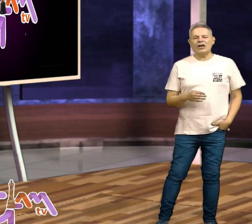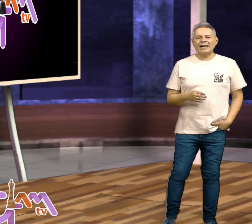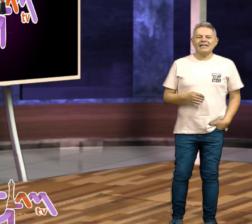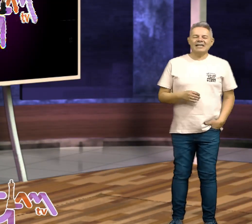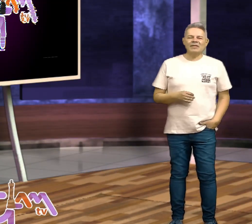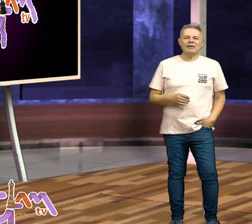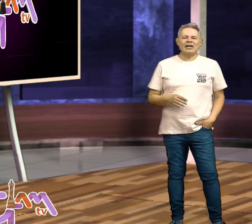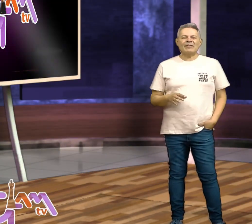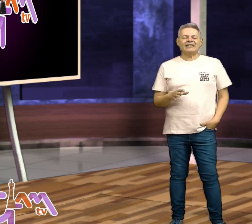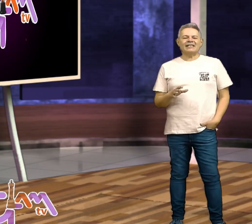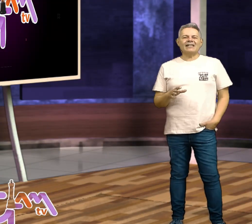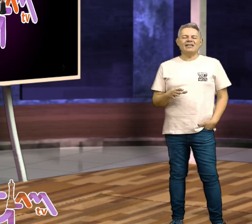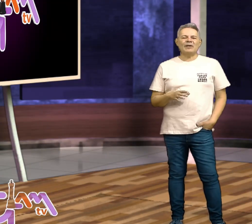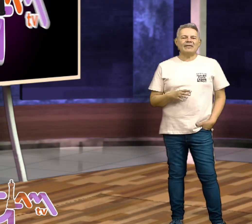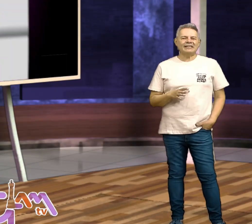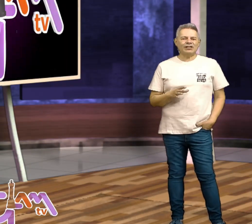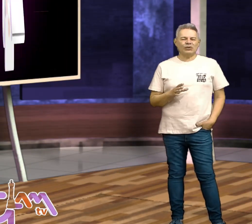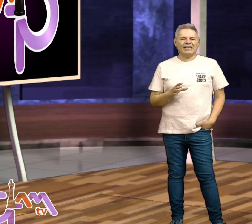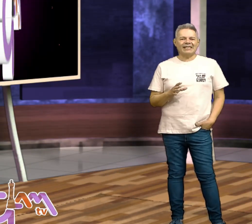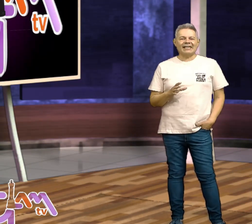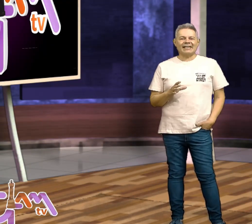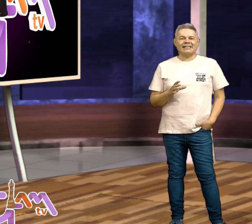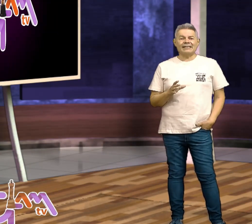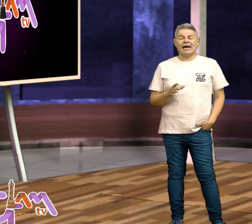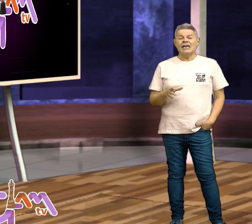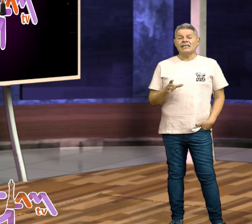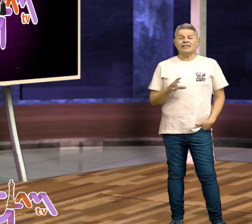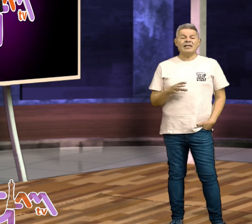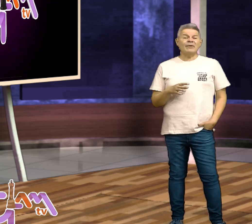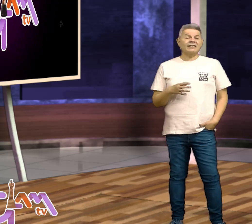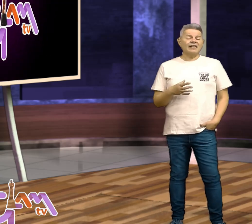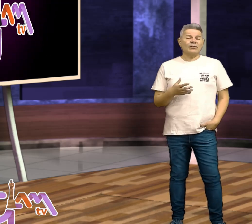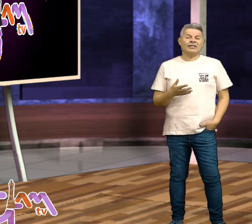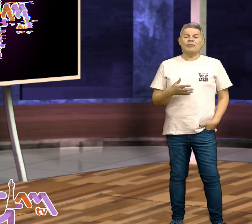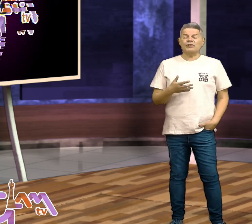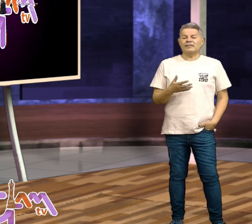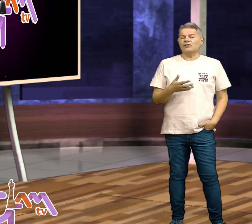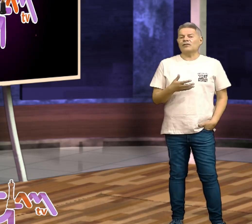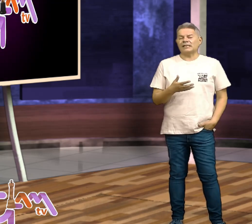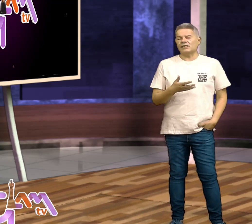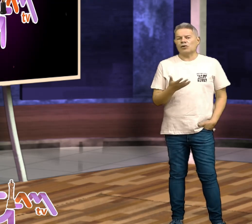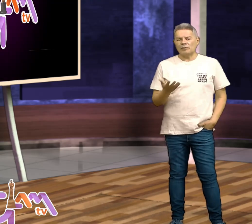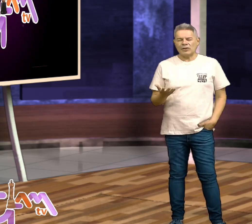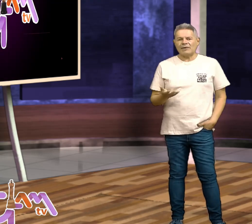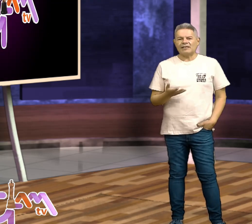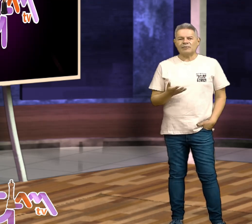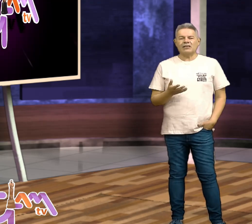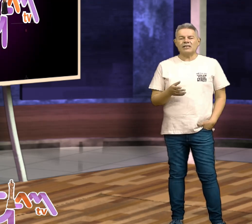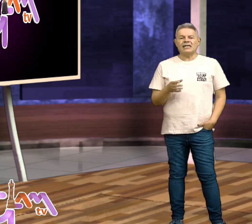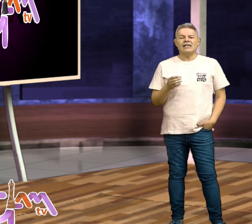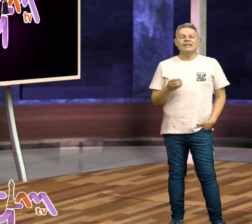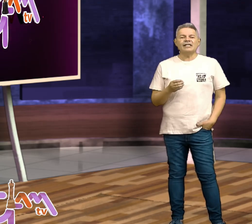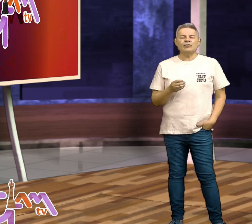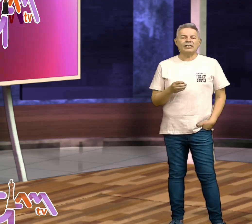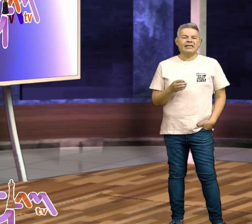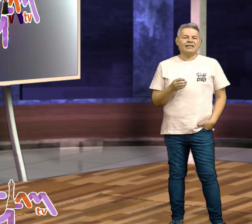Nuevo bloque acá en Glam TV por la pantalla de Canal 10 para 23 ciudades de Argentina. Y la semana pasada, cuando estábamos diciendo de que se conmemoraba determinado